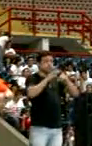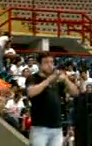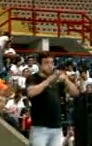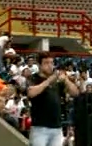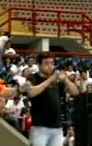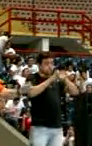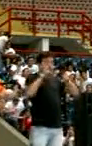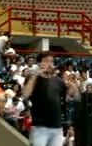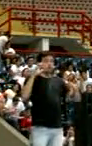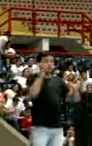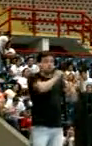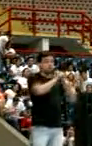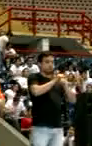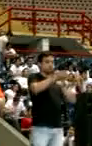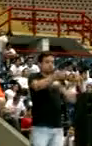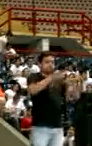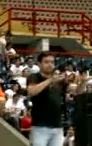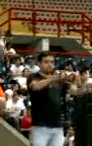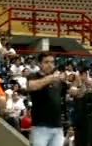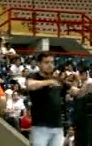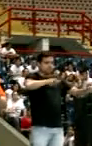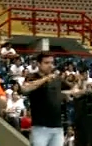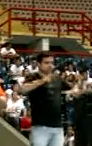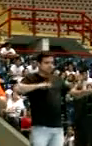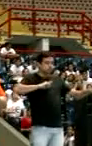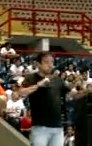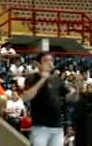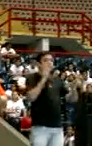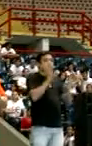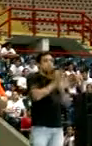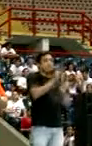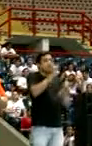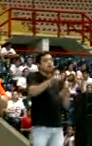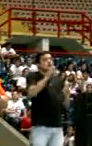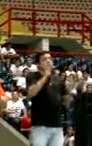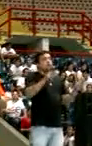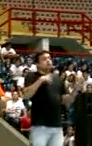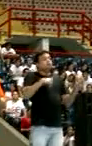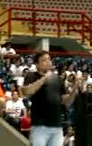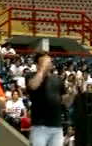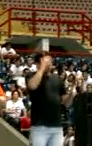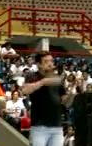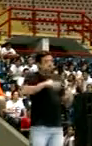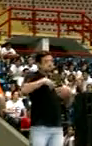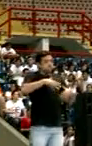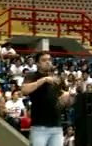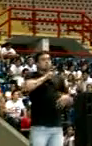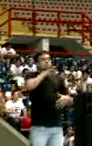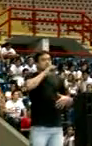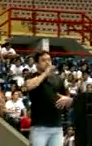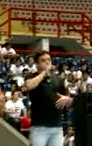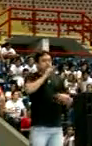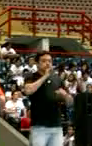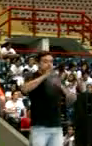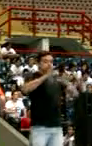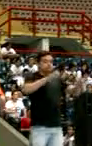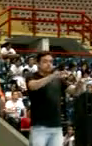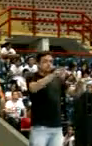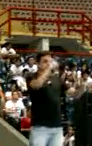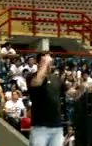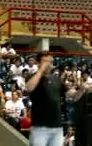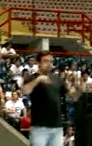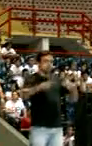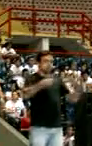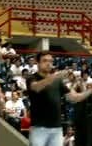doença muito rápida, contágio. Na verdade, ataca o bulbo e aí mata o sistema respiratório, contagiosa, Eu só